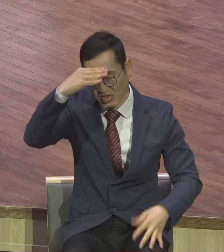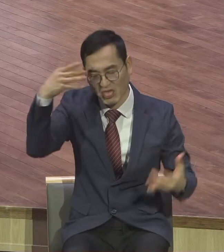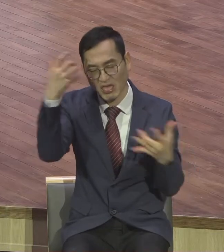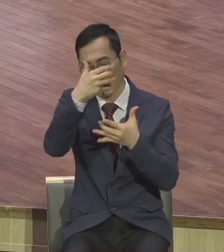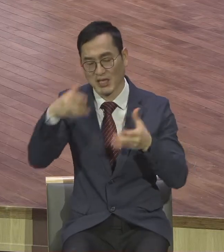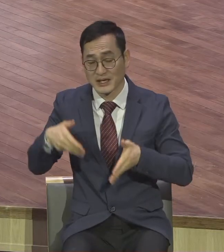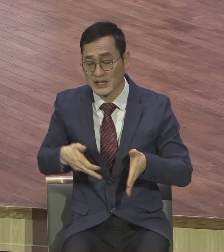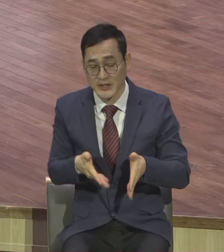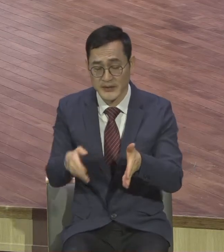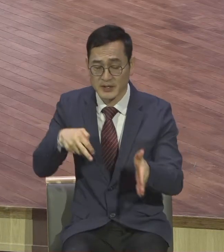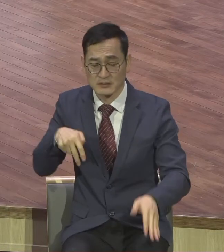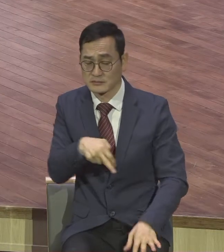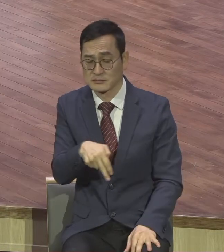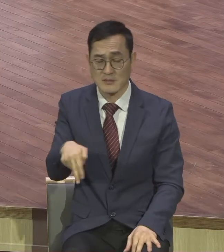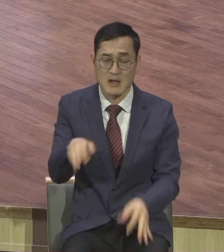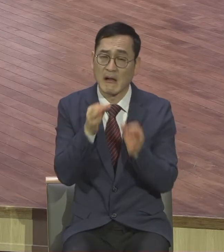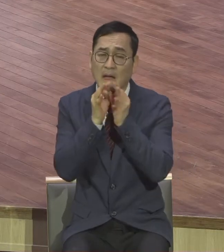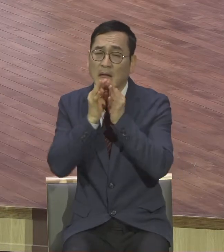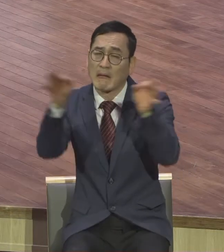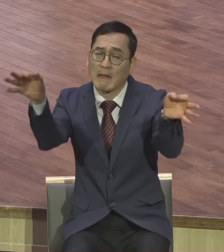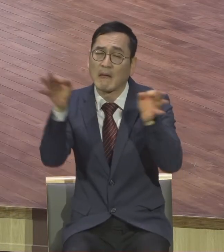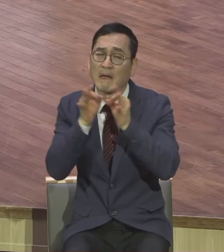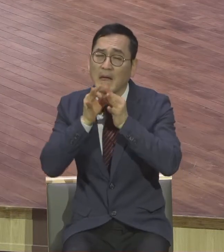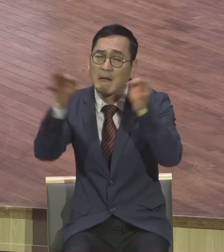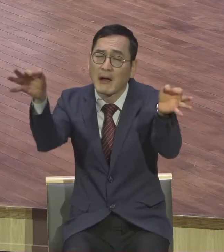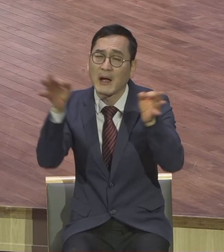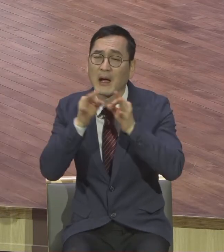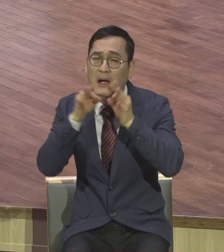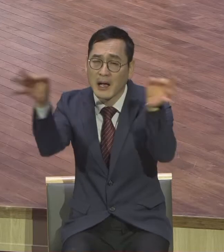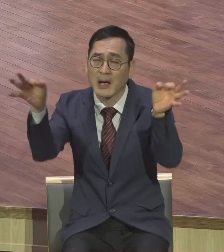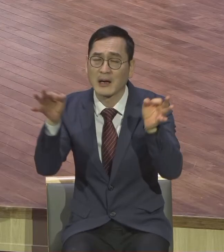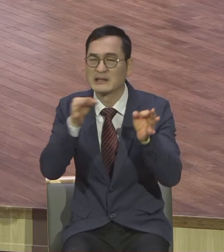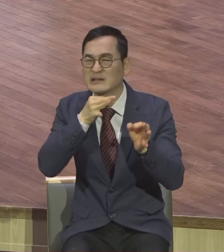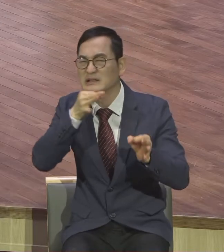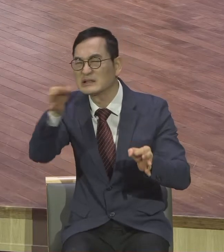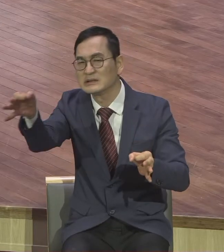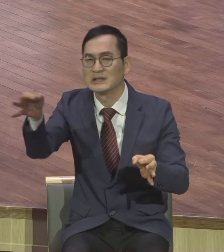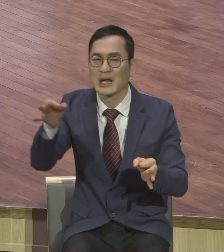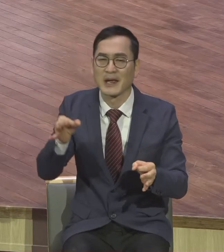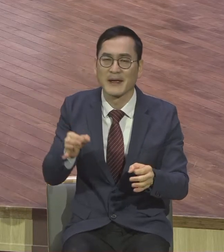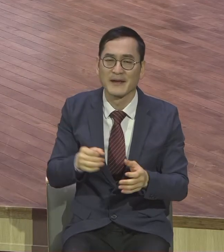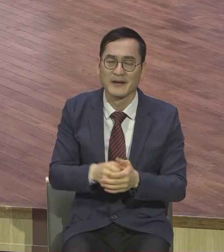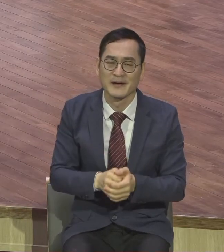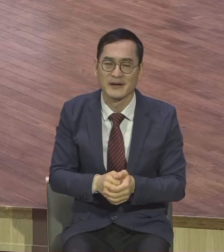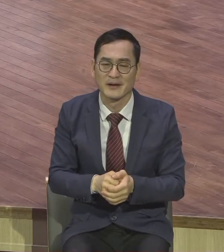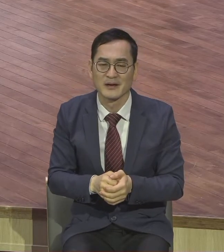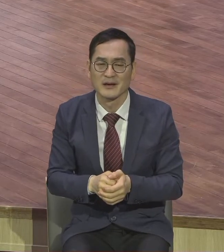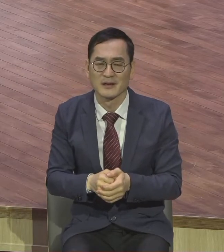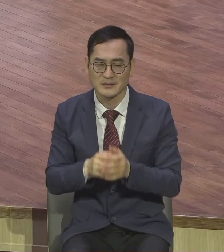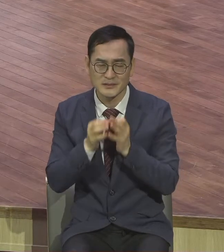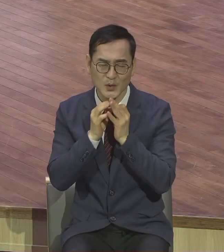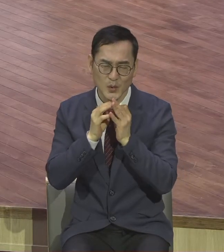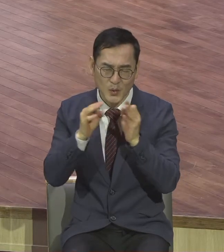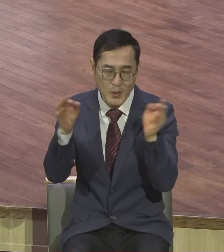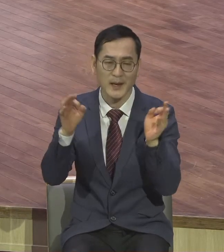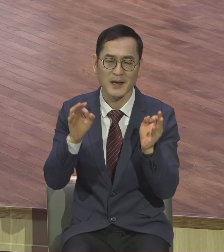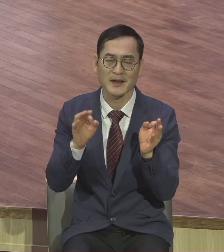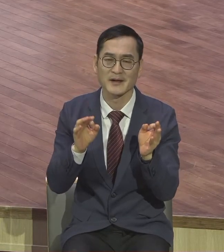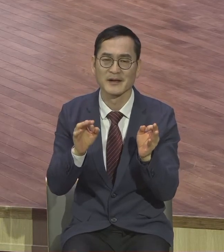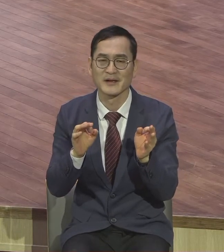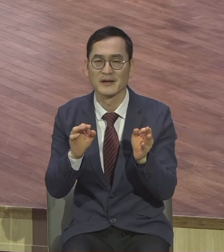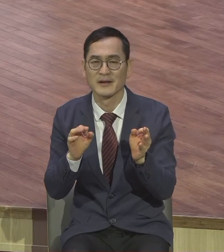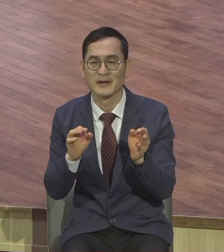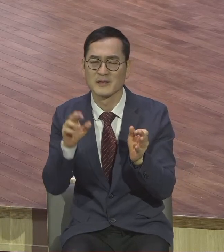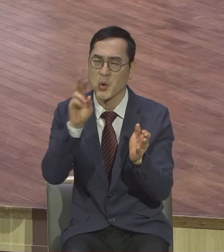소리를 지르거나 큰 소리를 지르거나 또 그렇게 큰